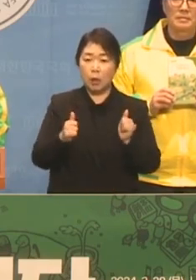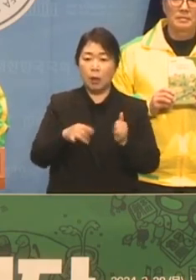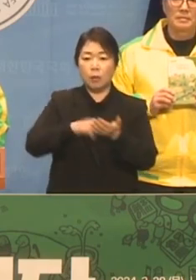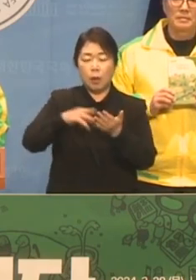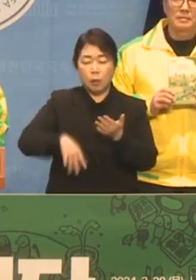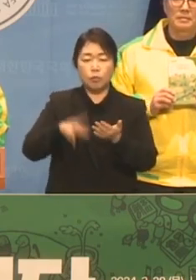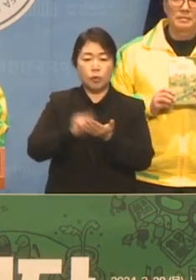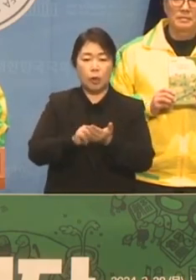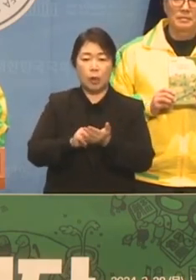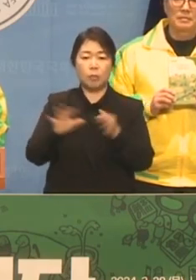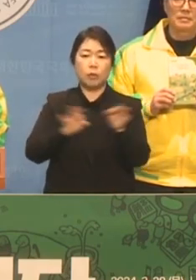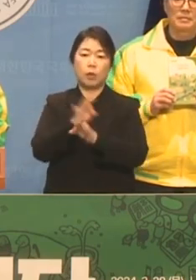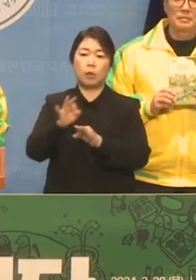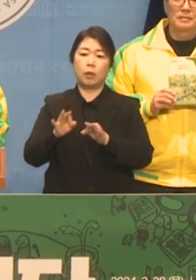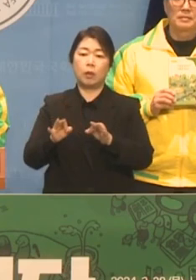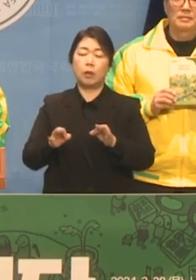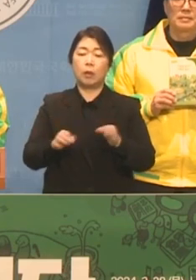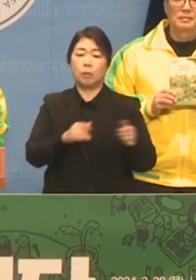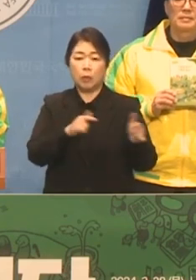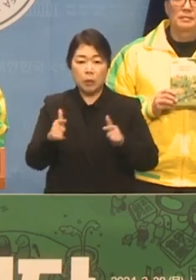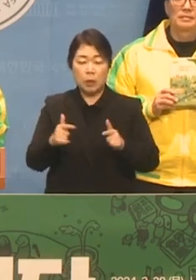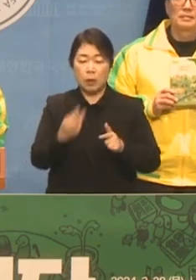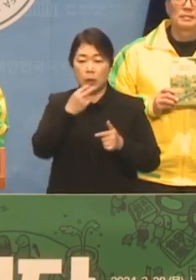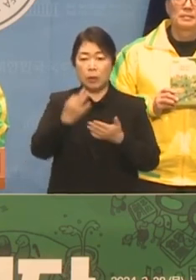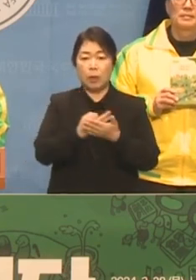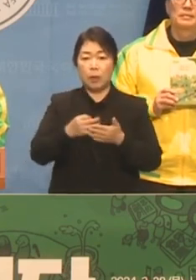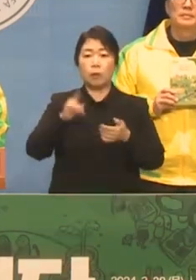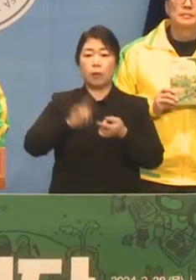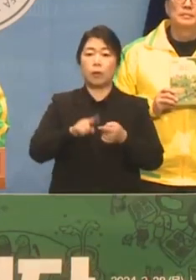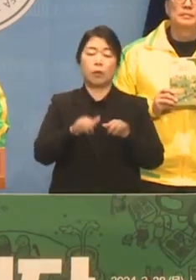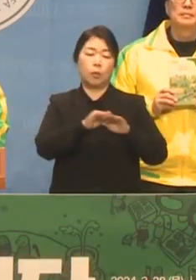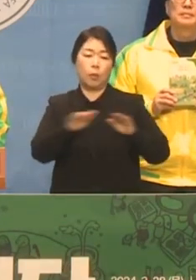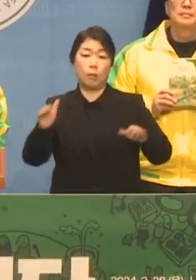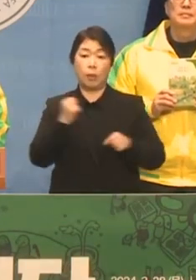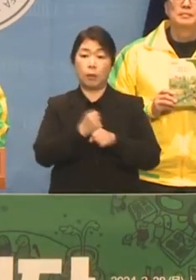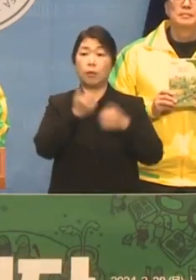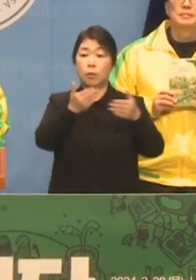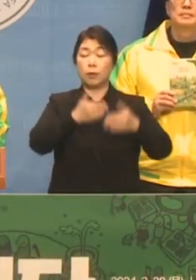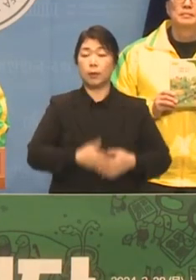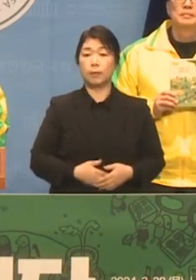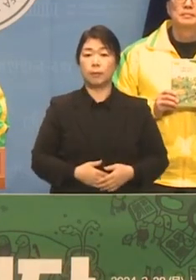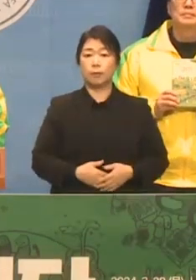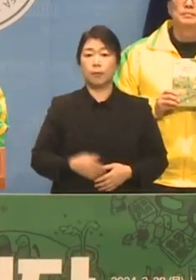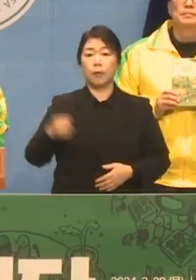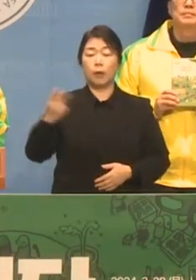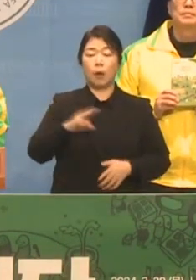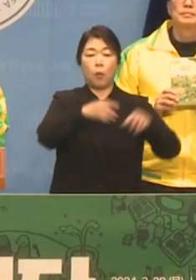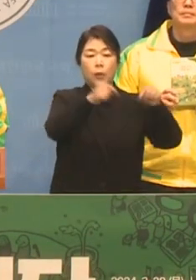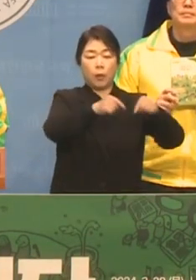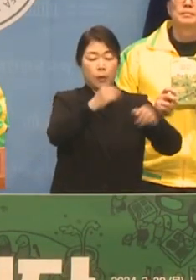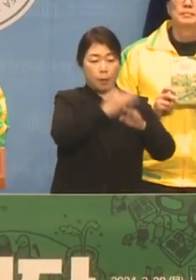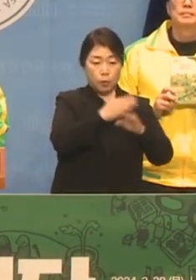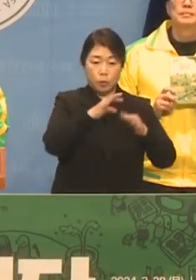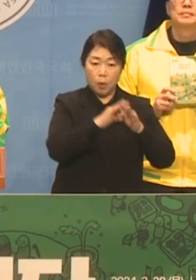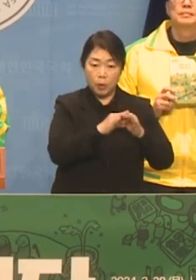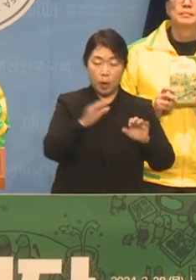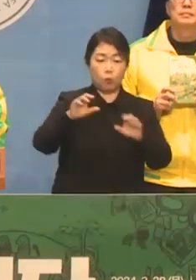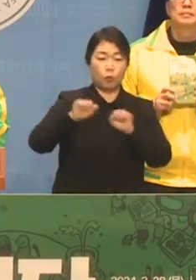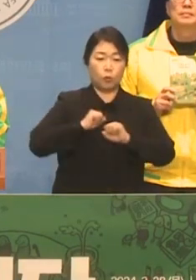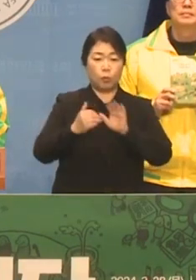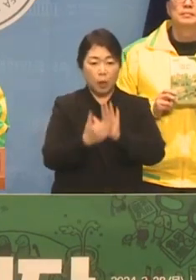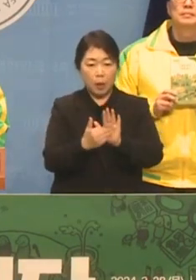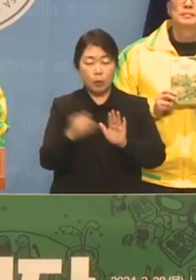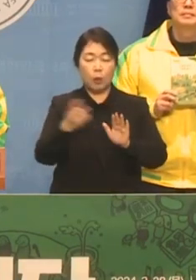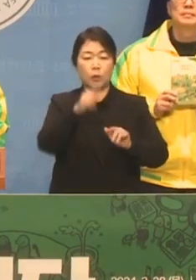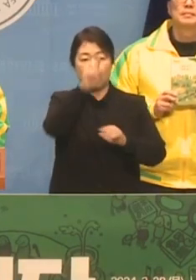금융 공유경제 등 우리의 생계를 평등하게 만듭니다 더하여 외교 남북관계 국방 자치분권